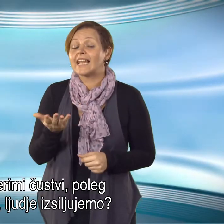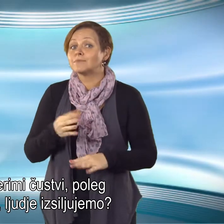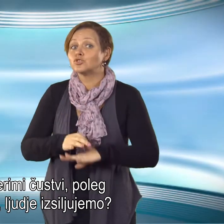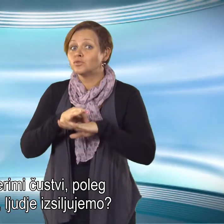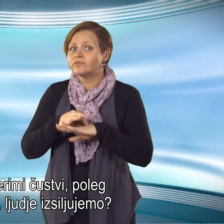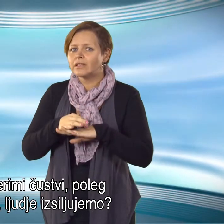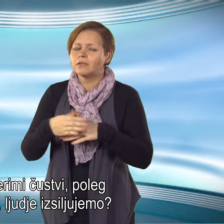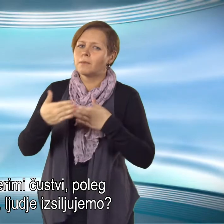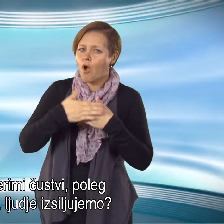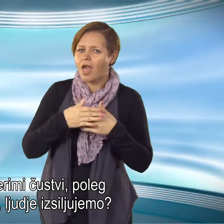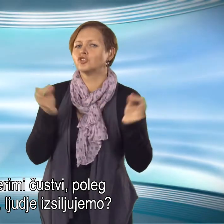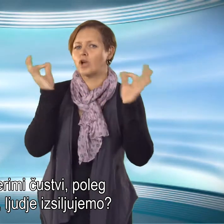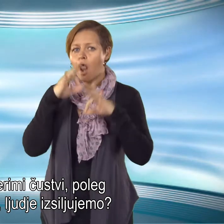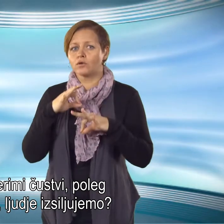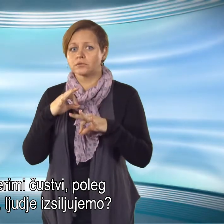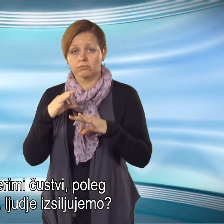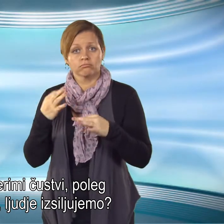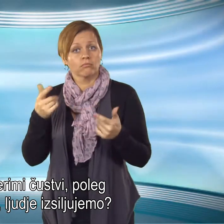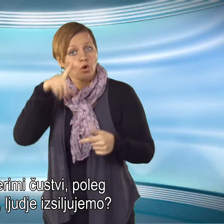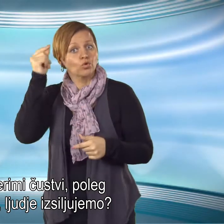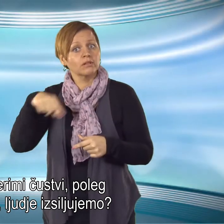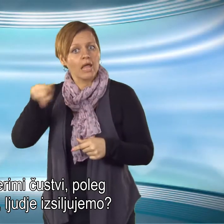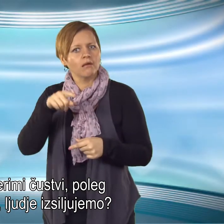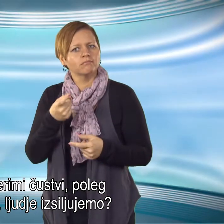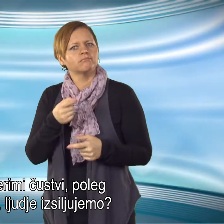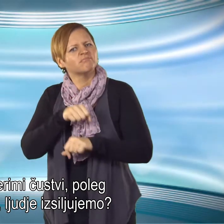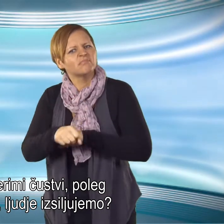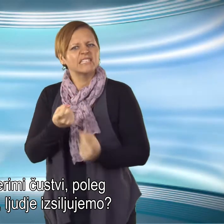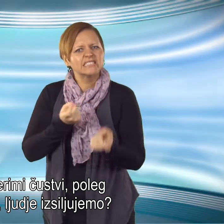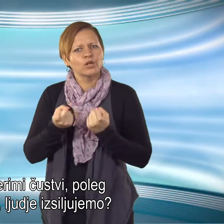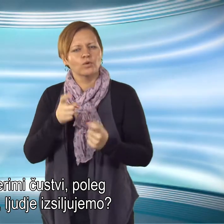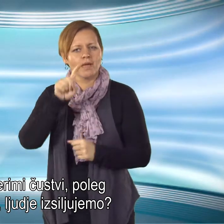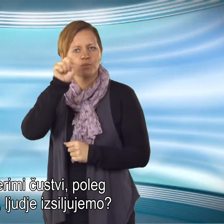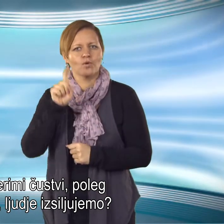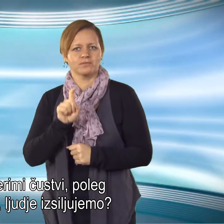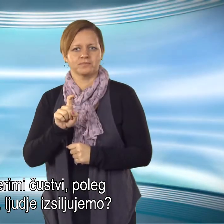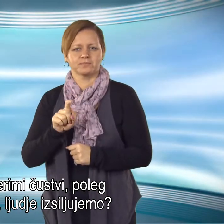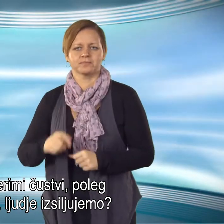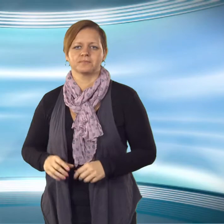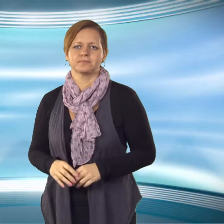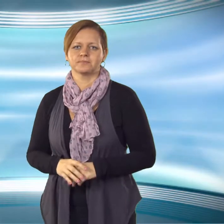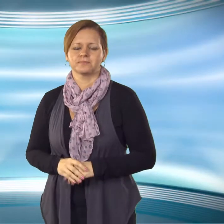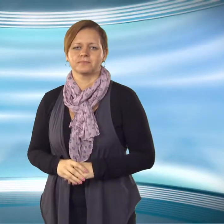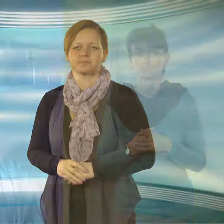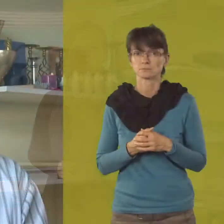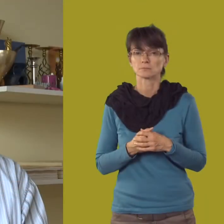S katerimi čustvi, poleg žalosti, ljudje izsiljujemo?